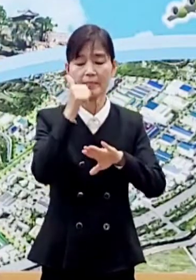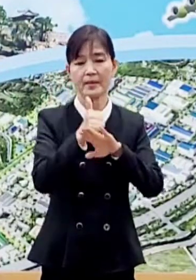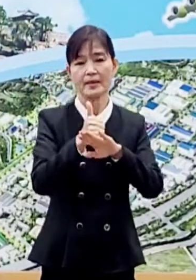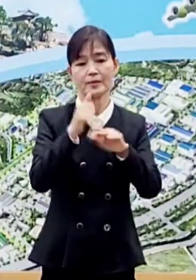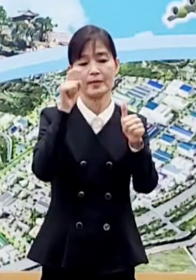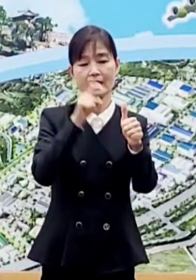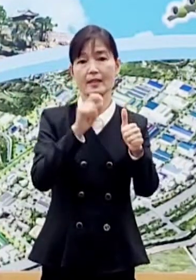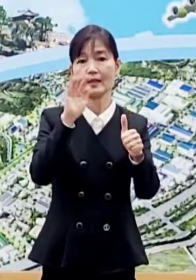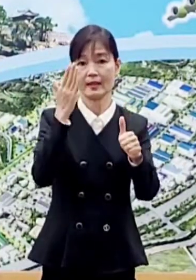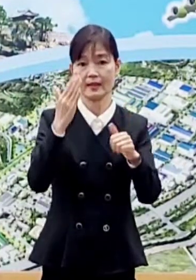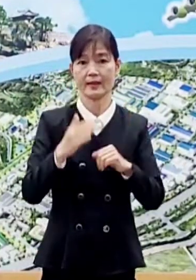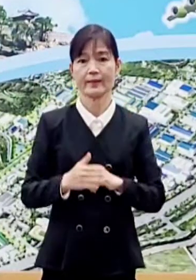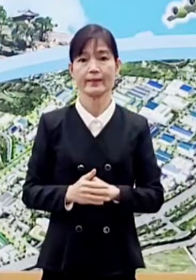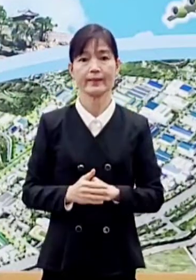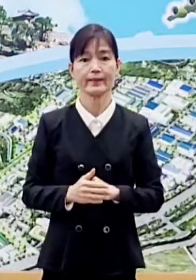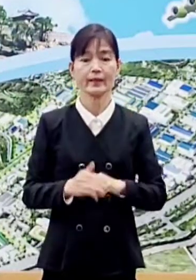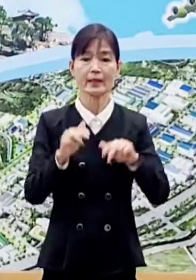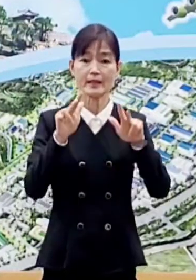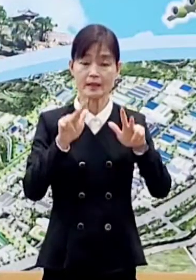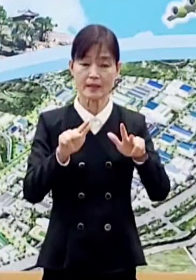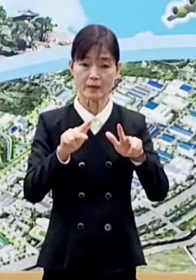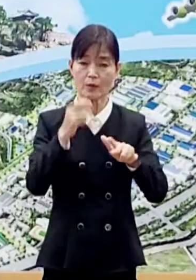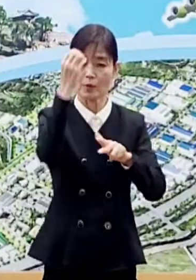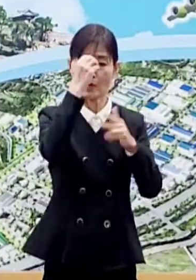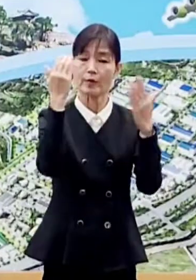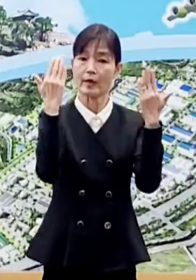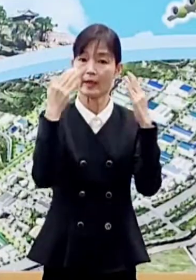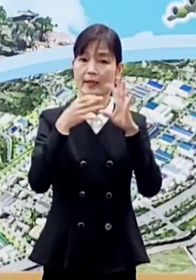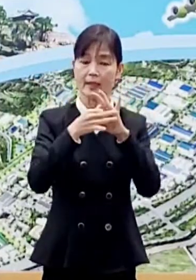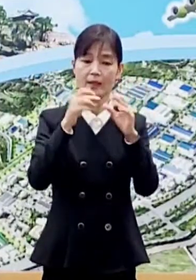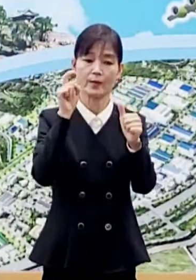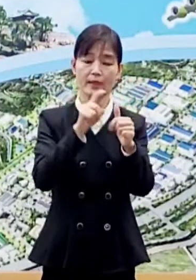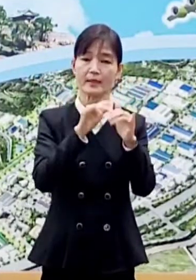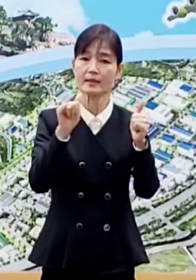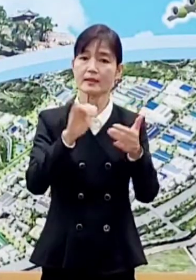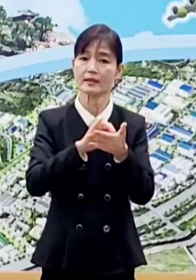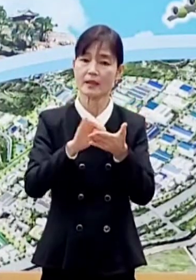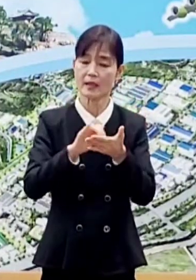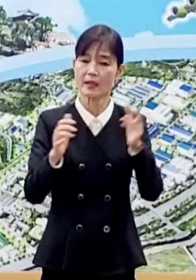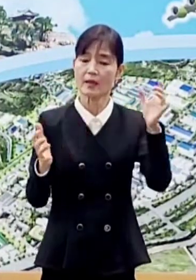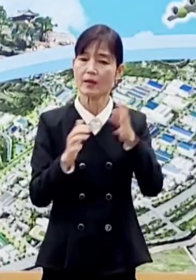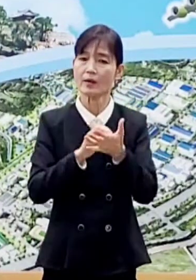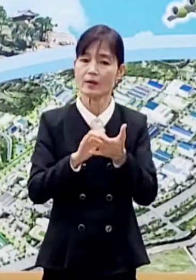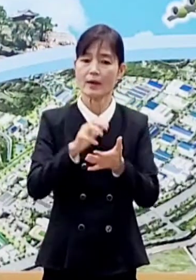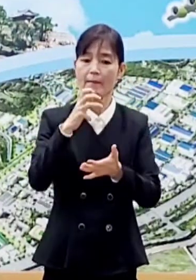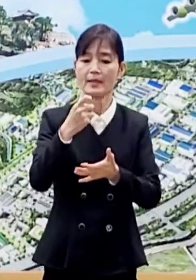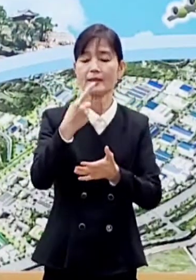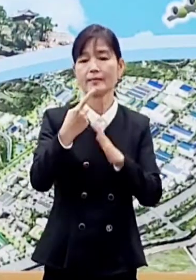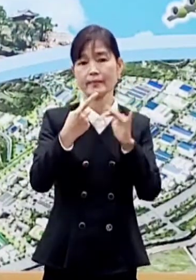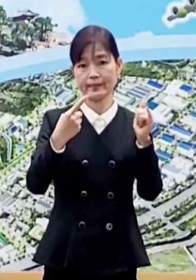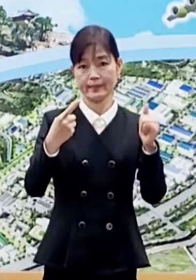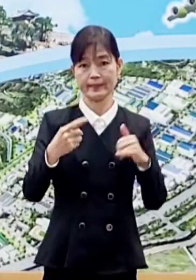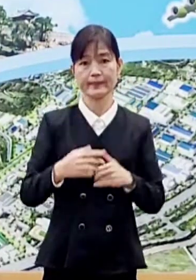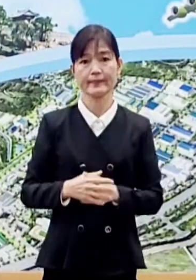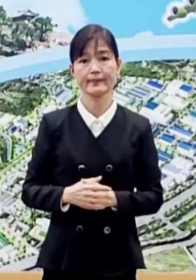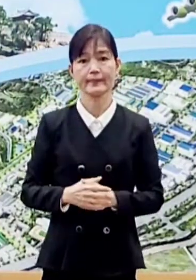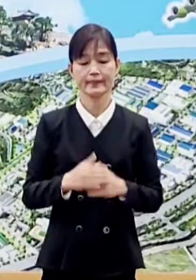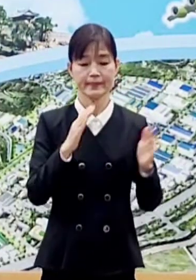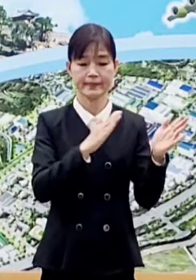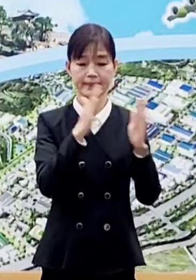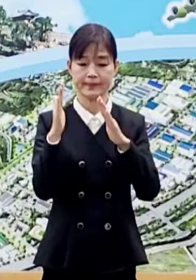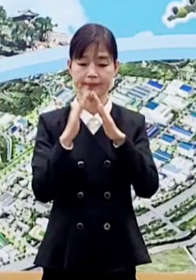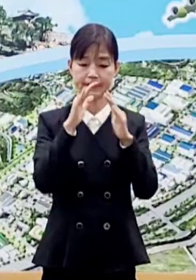판정을 받았습니다. 현재까지 관내 고등학교 관련 확진자는 모두 81명입니다.